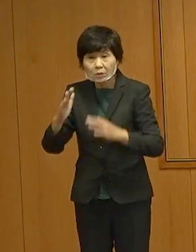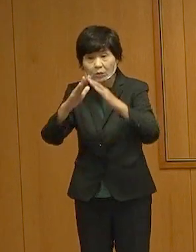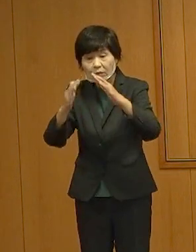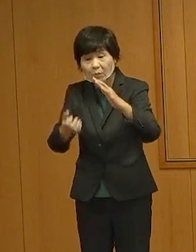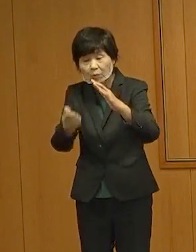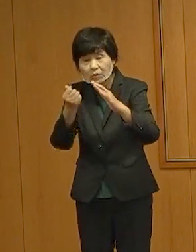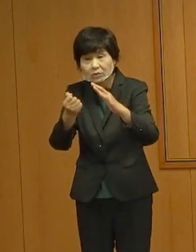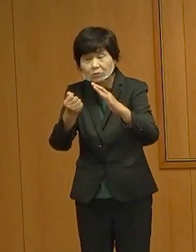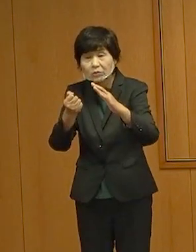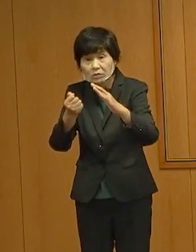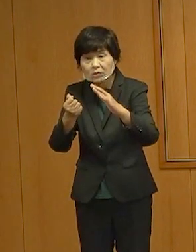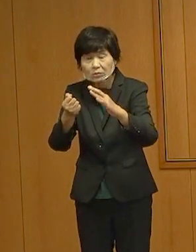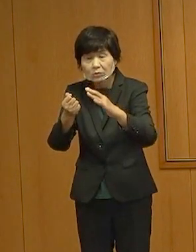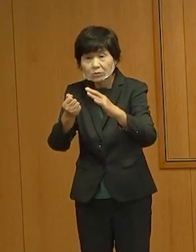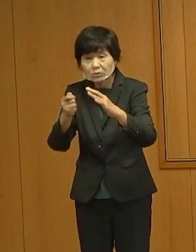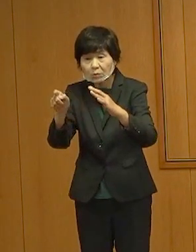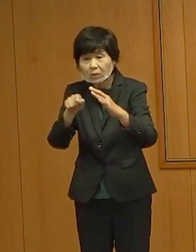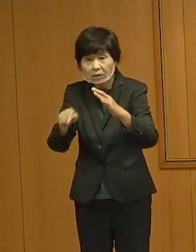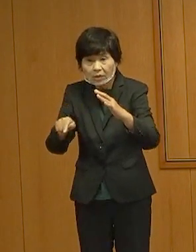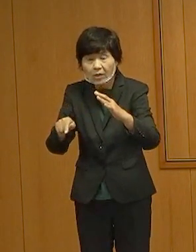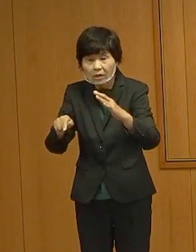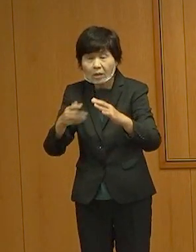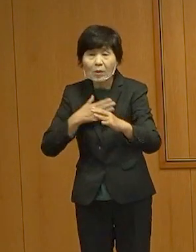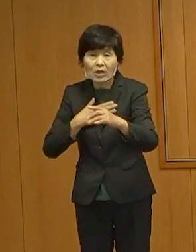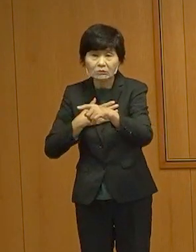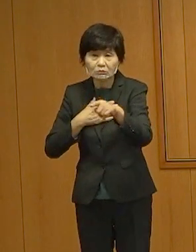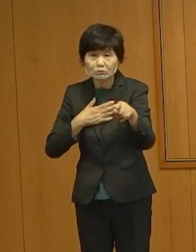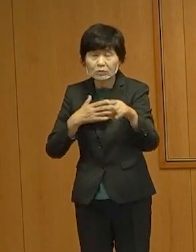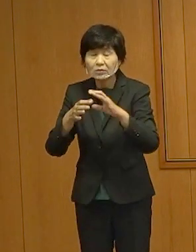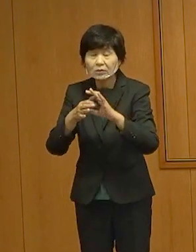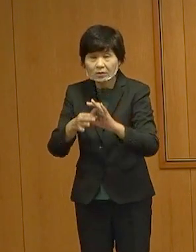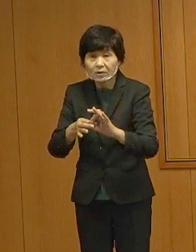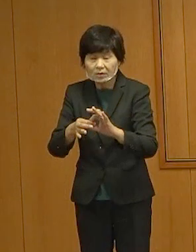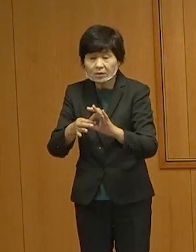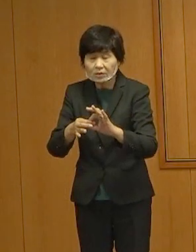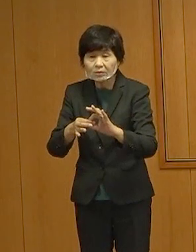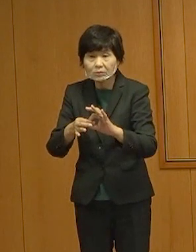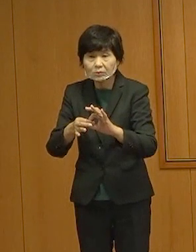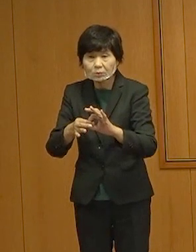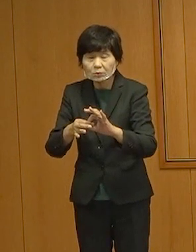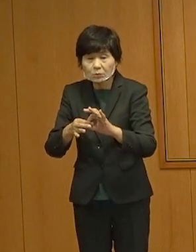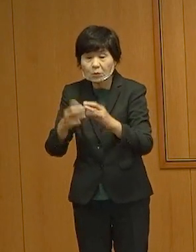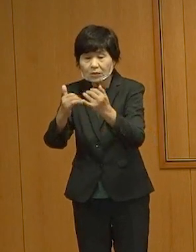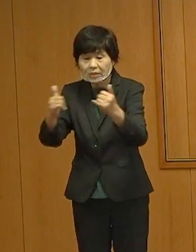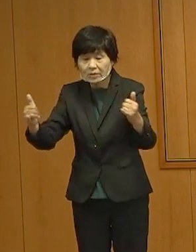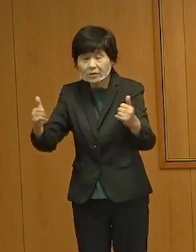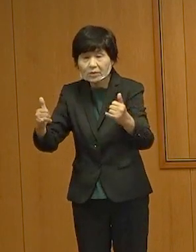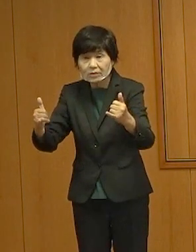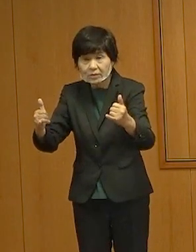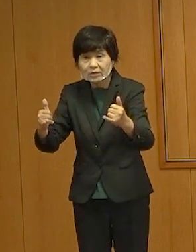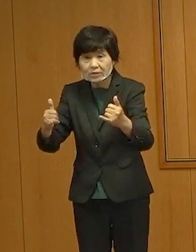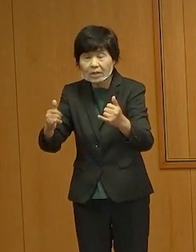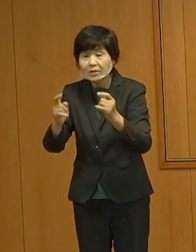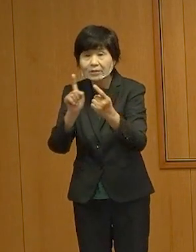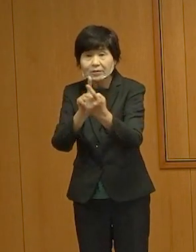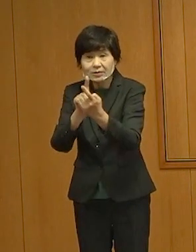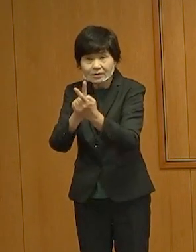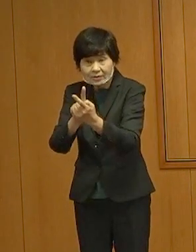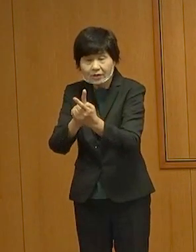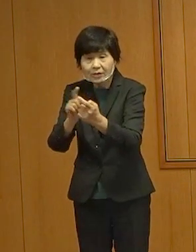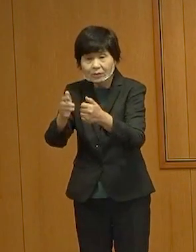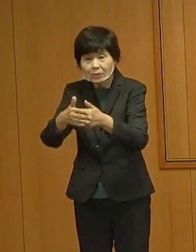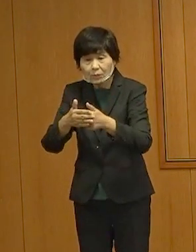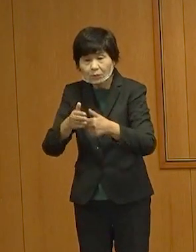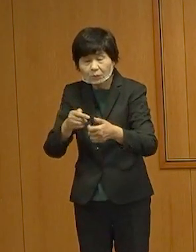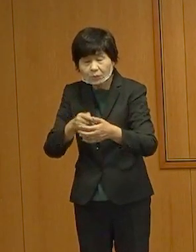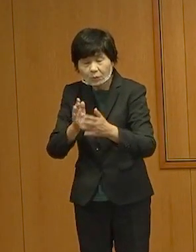が、私ども把握をしておりますので、そこに向けて、協力をお願いをするし